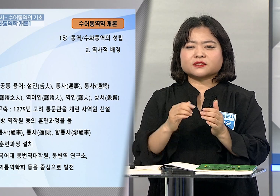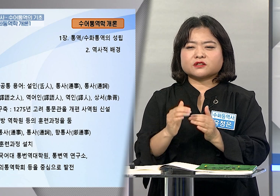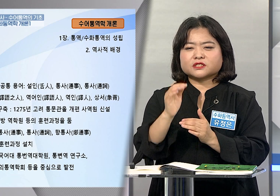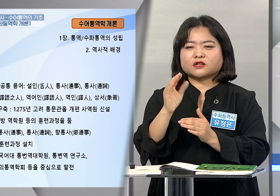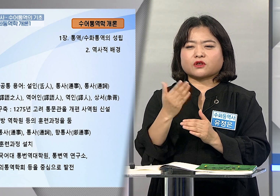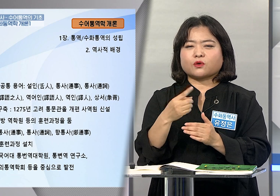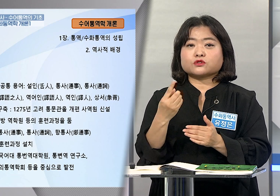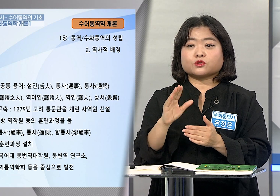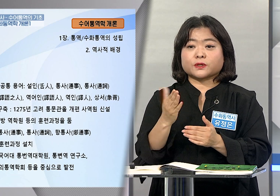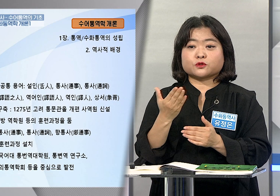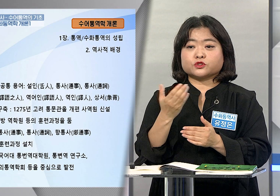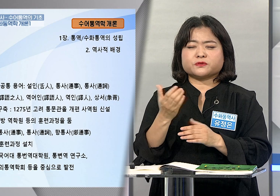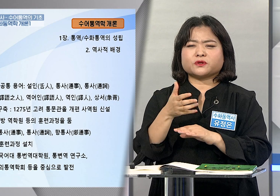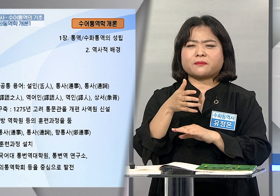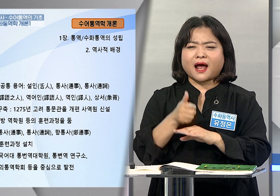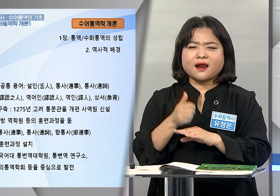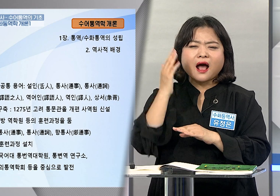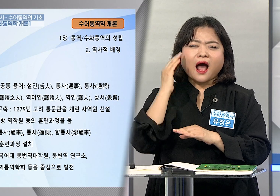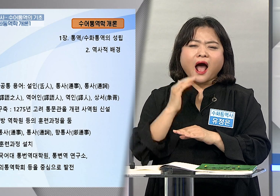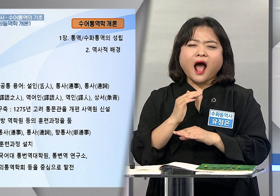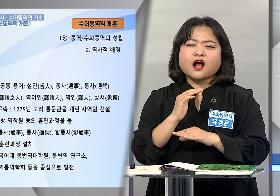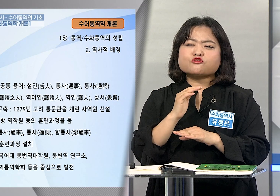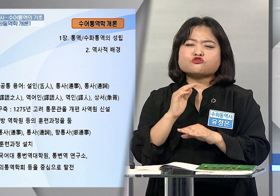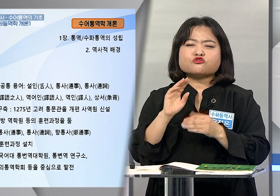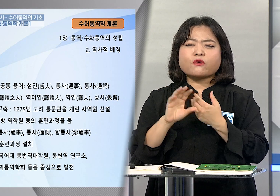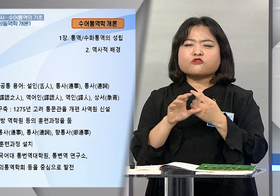훈련 과정이 설치가 되고 1990년대 말